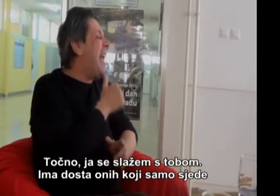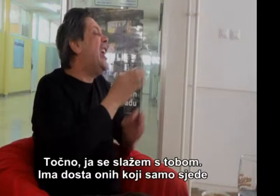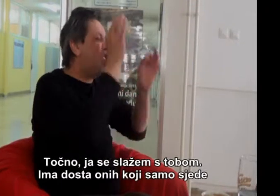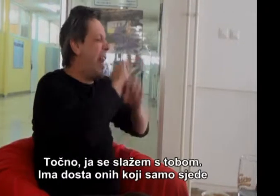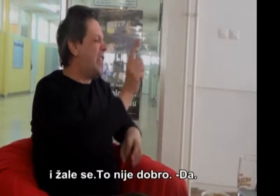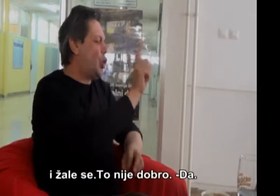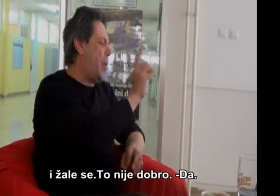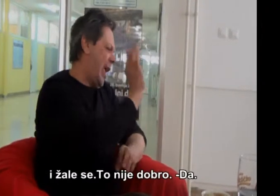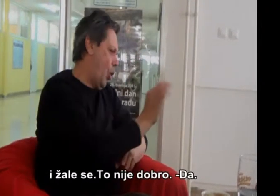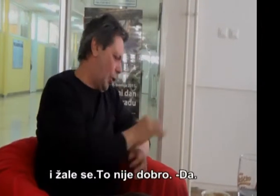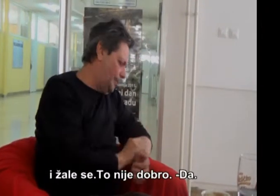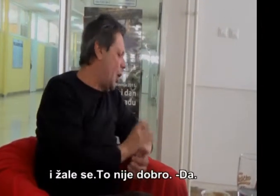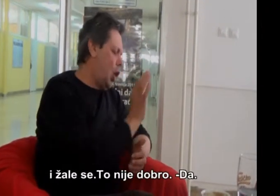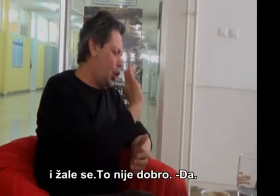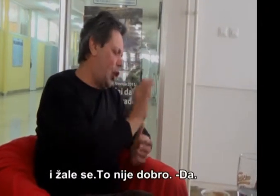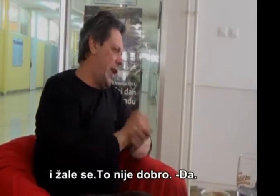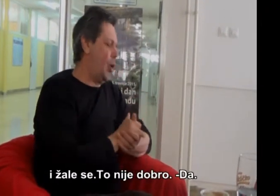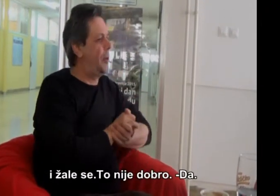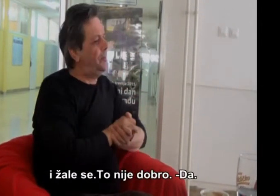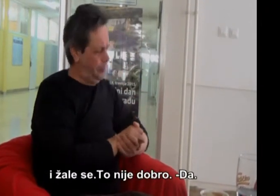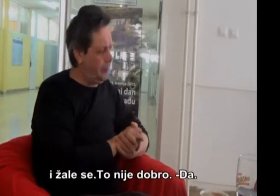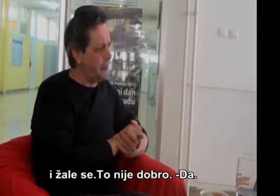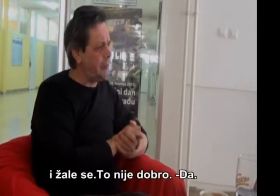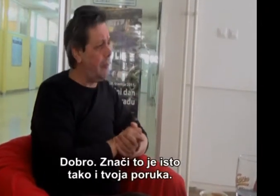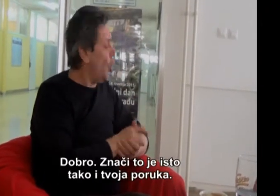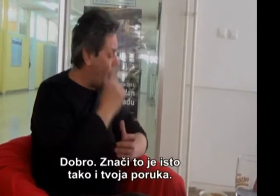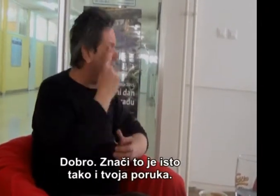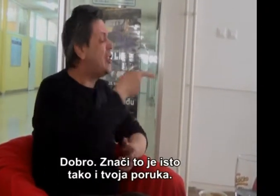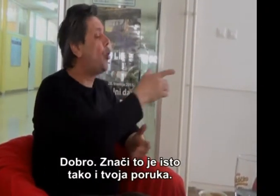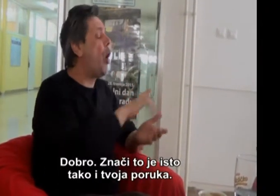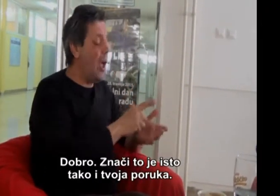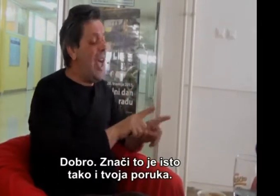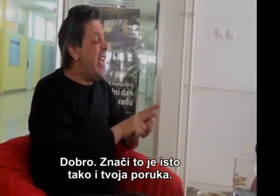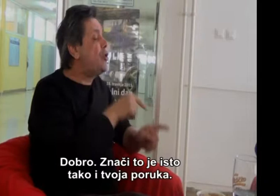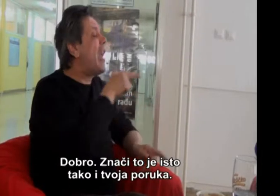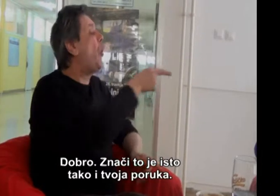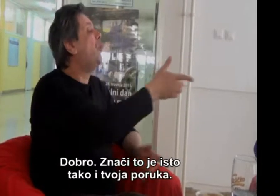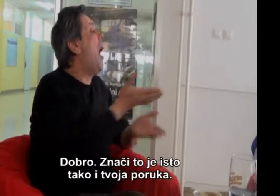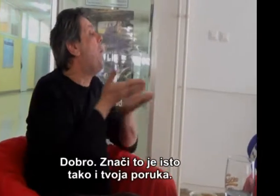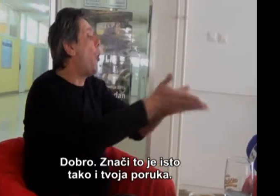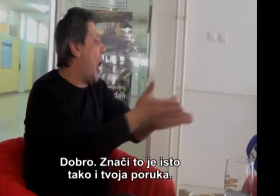sjede i žale se. To nije dobro. To nije dobro. Dobro, znači to je isto tako i tvoja poruka.